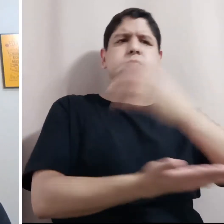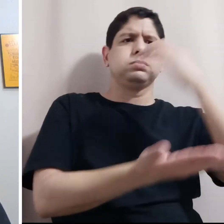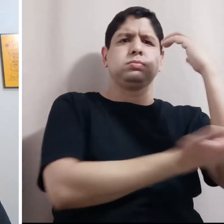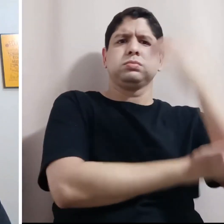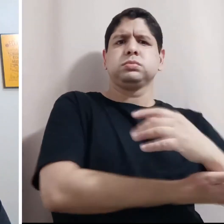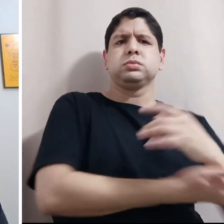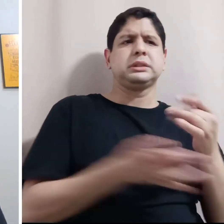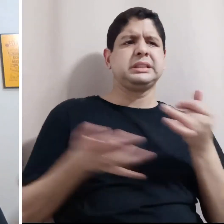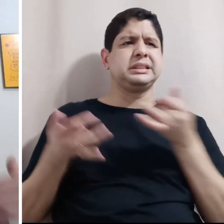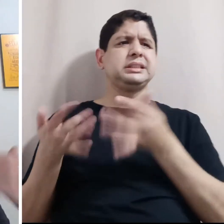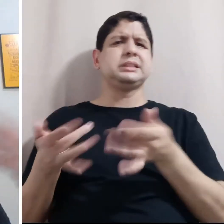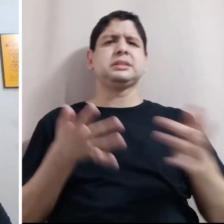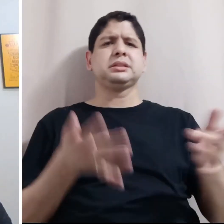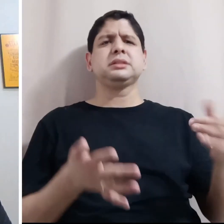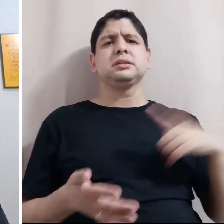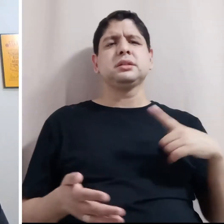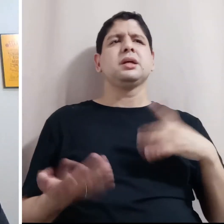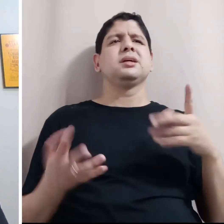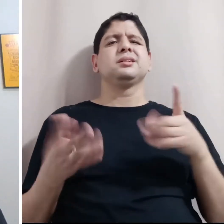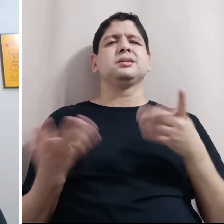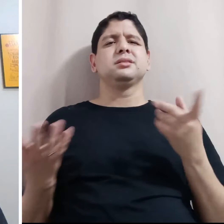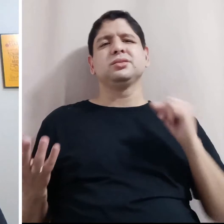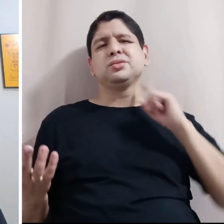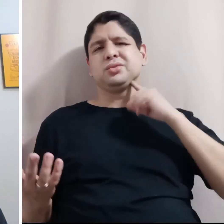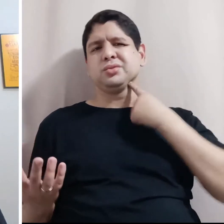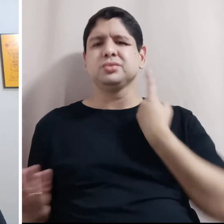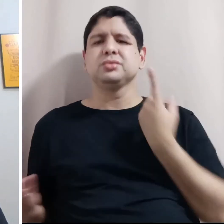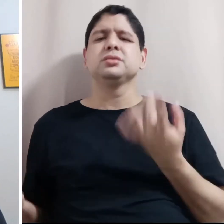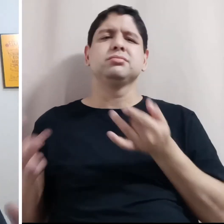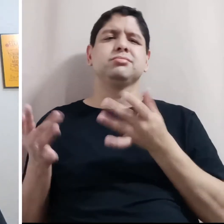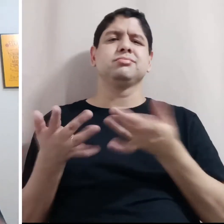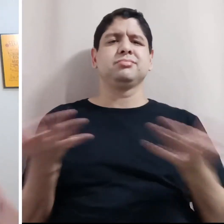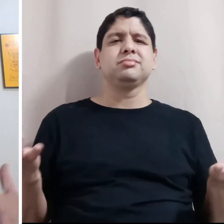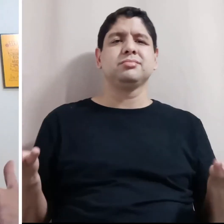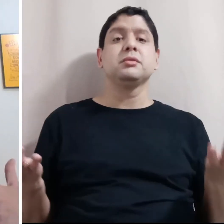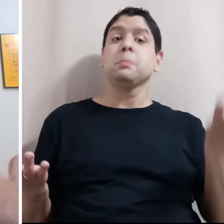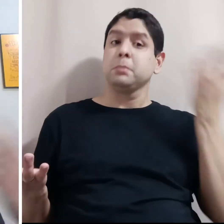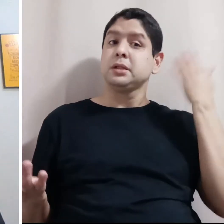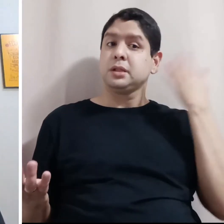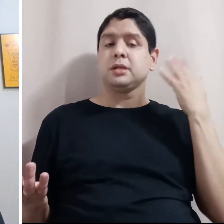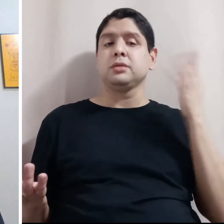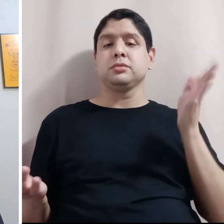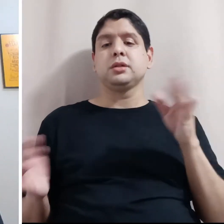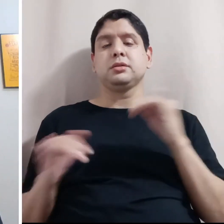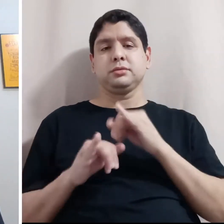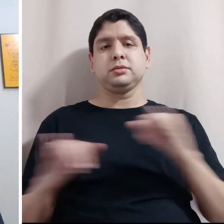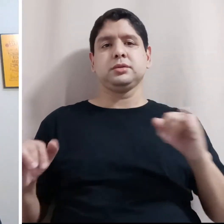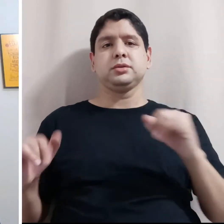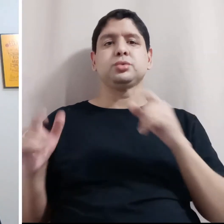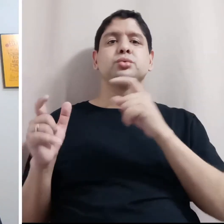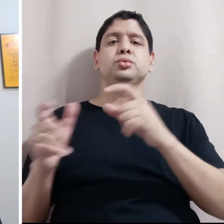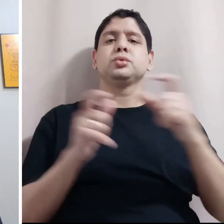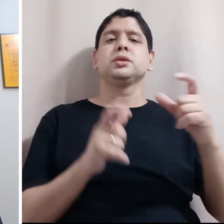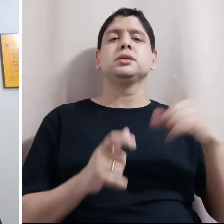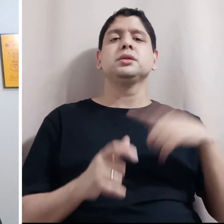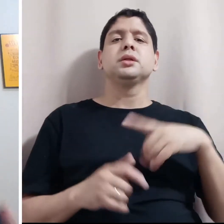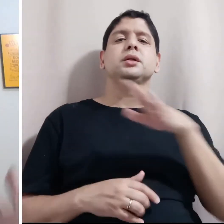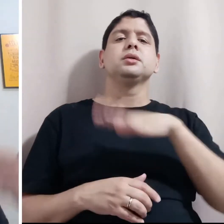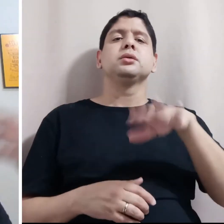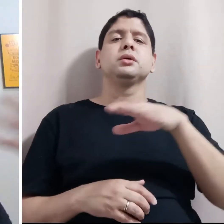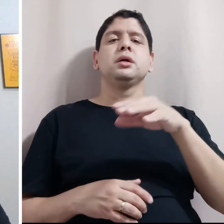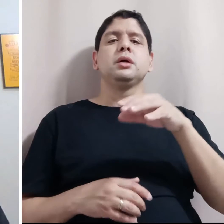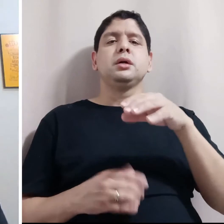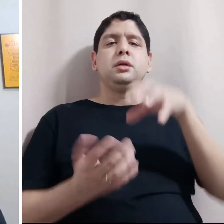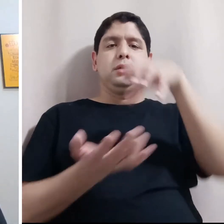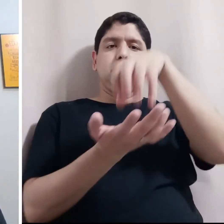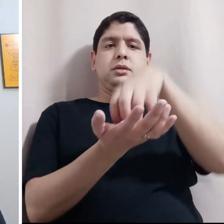de árvores, né, teriam degradado bastante o ambiente, né, a ponto do clima, né, na região onde eles viviam,